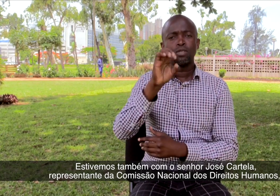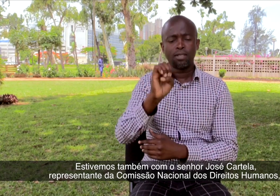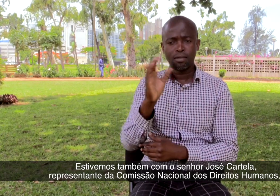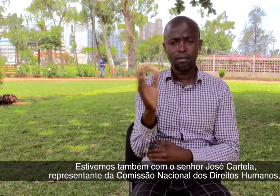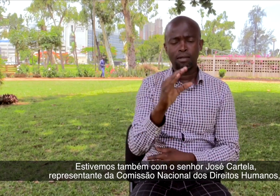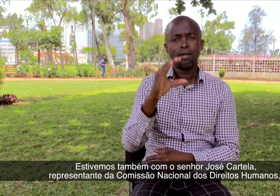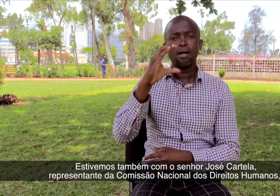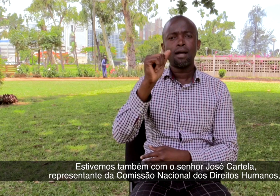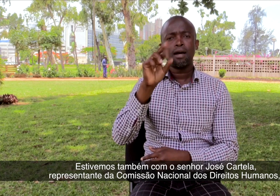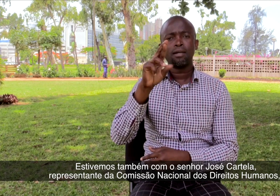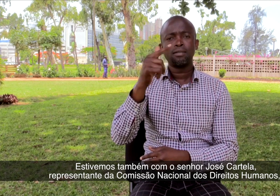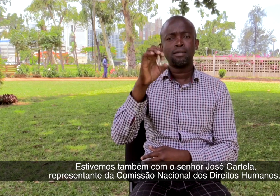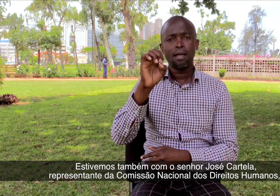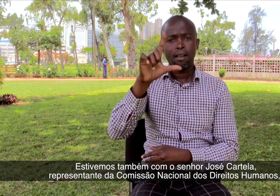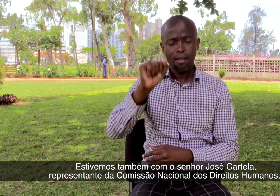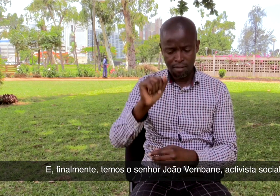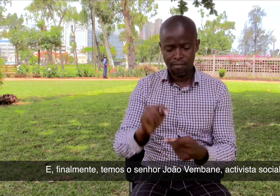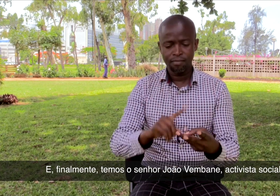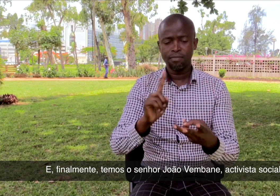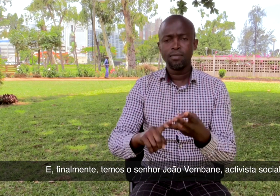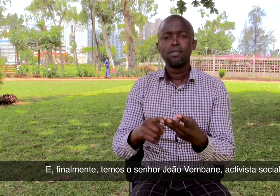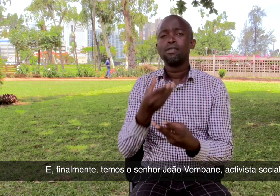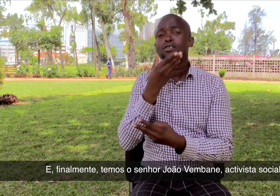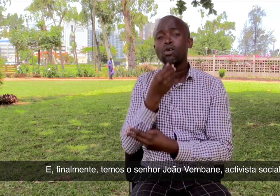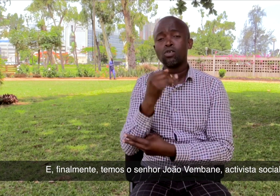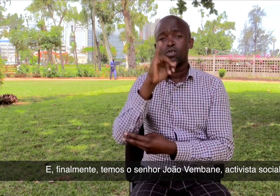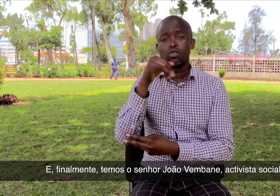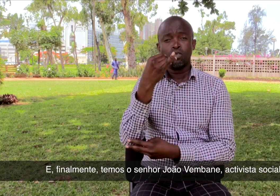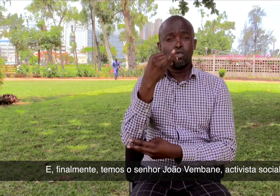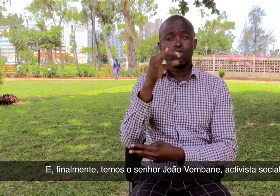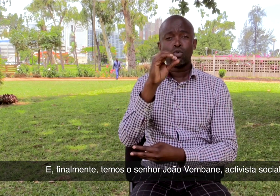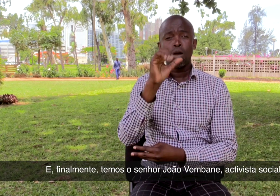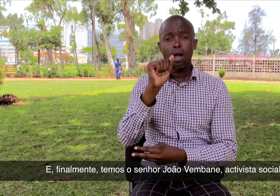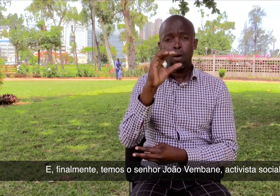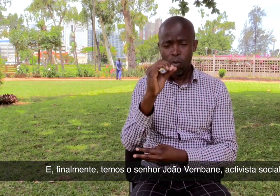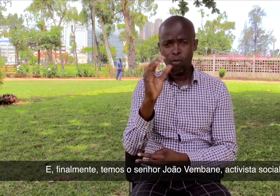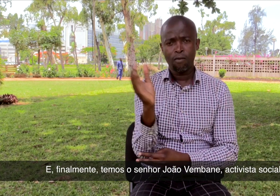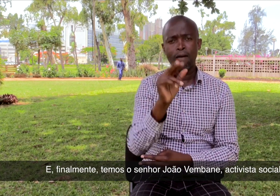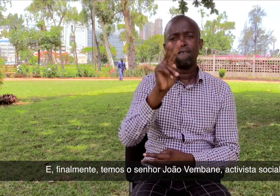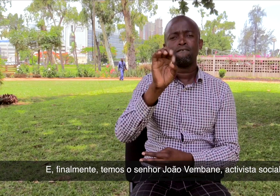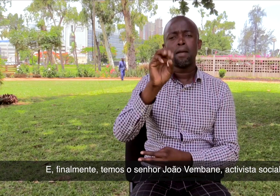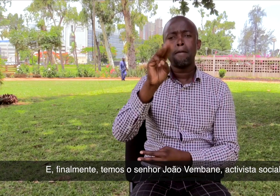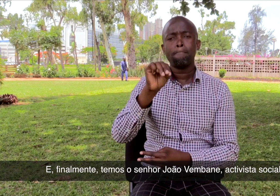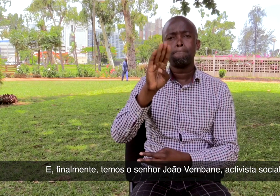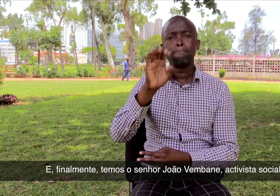Cartela e finalmente temos o senhor João Vemban